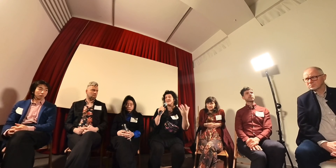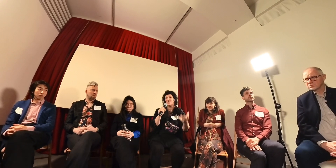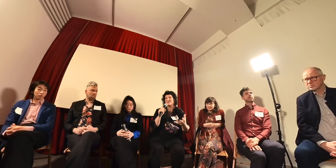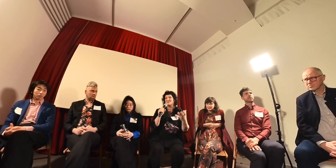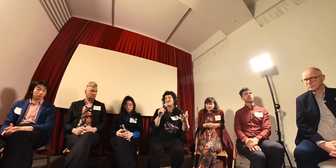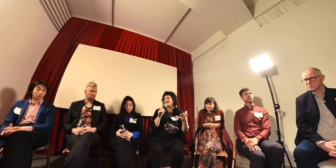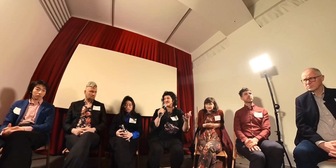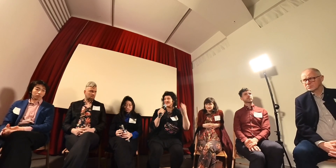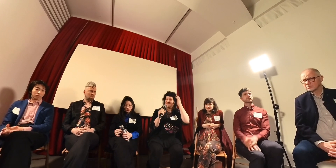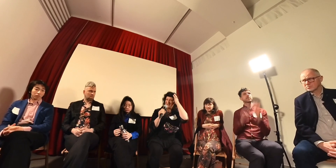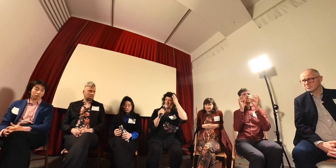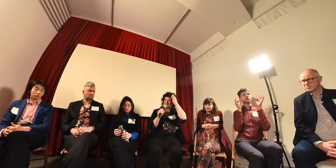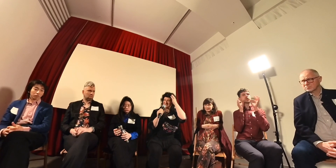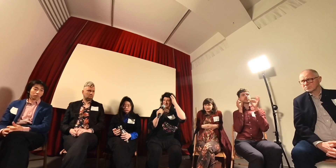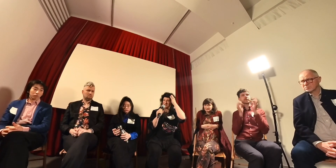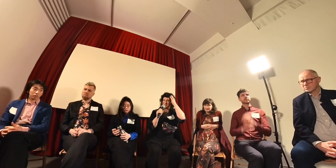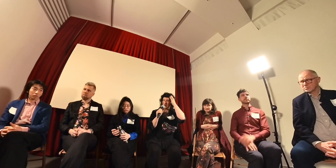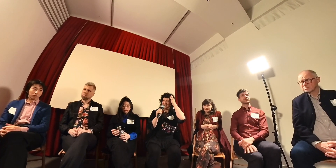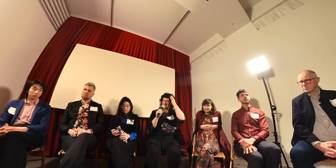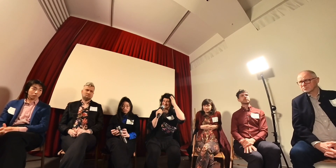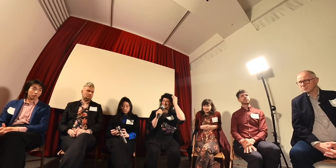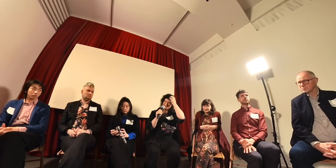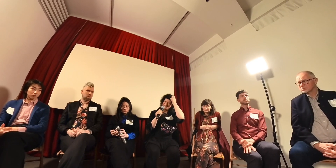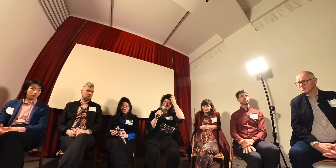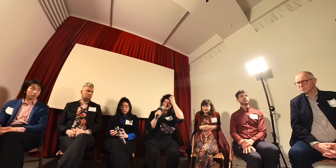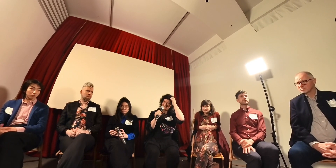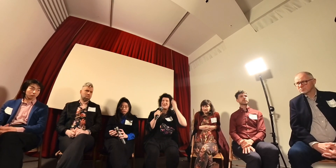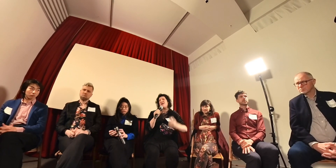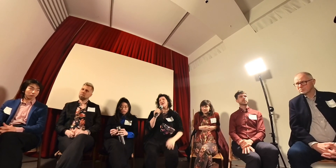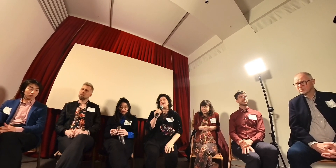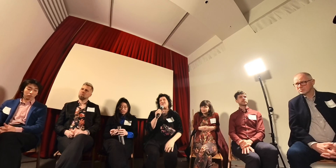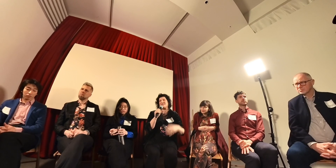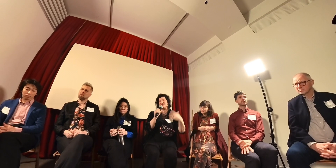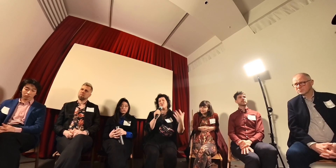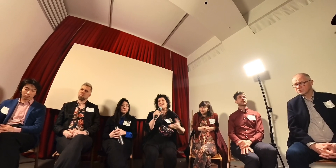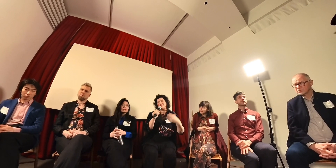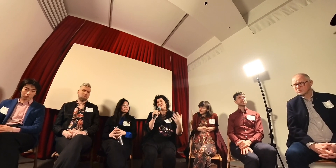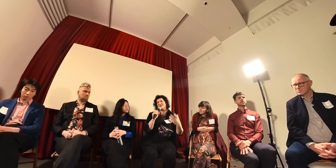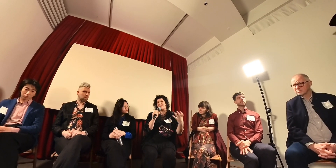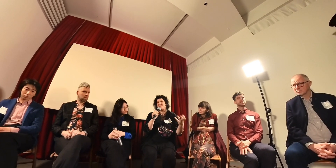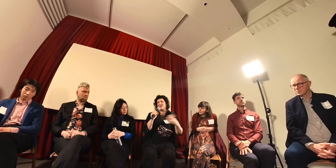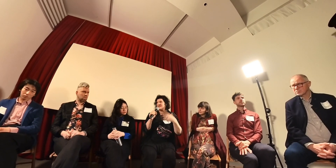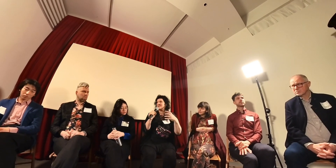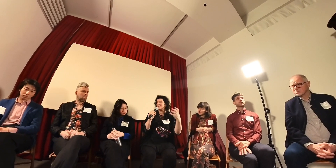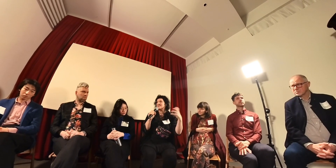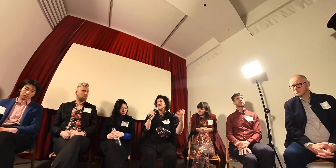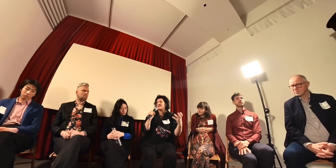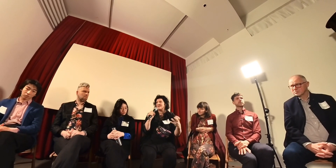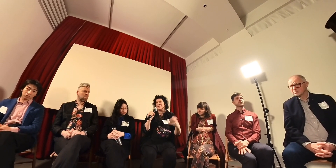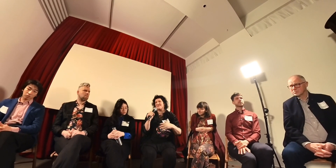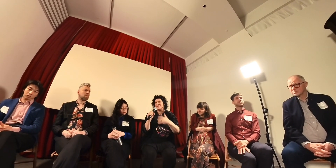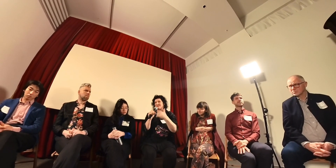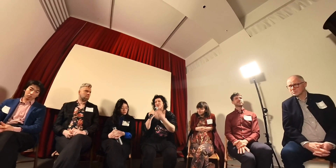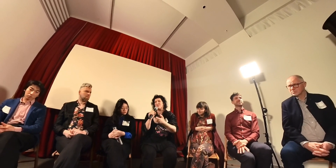nám velice hodilo do tej celej vlastne akože pohádky, že že vlastně ten úžasný dobrý Mikeš je vlastně ten